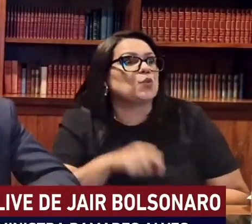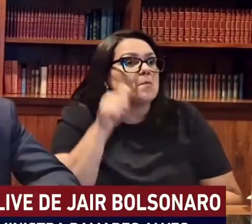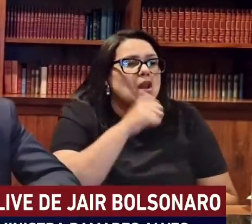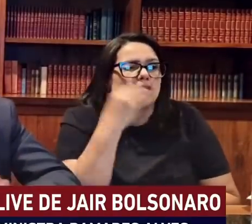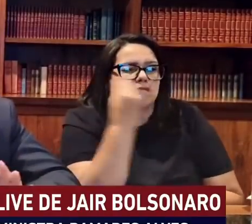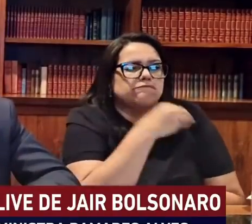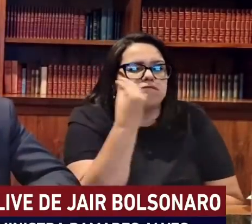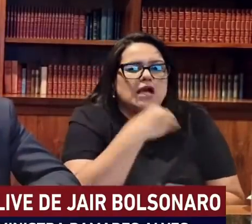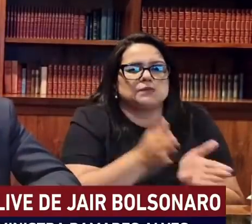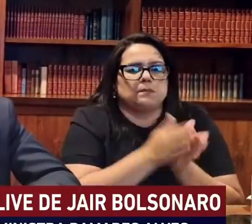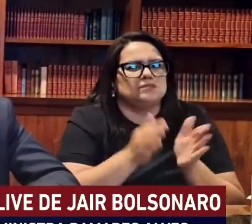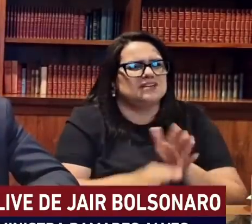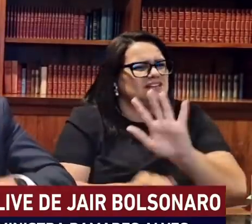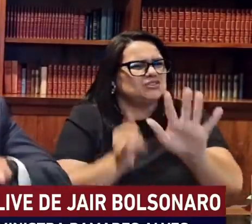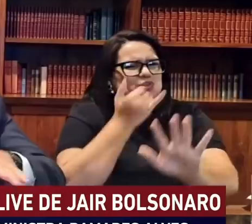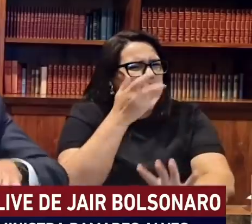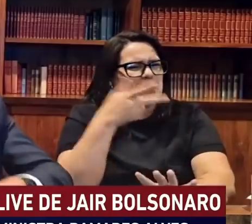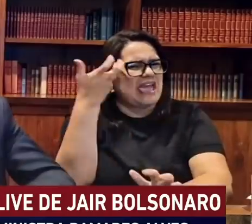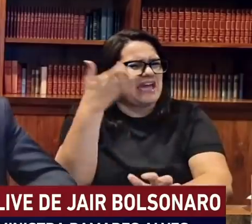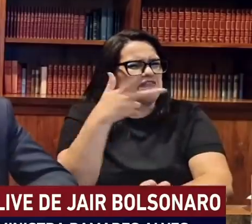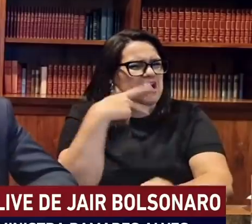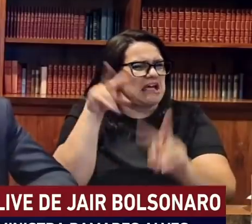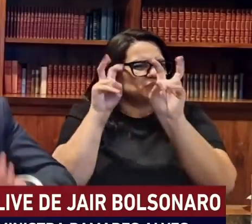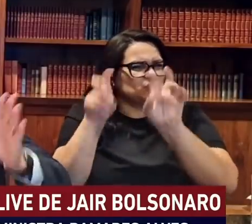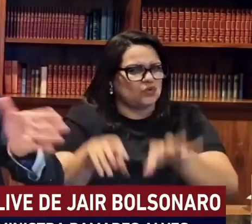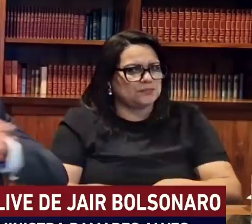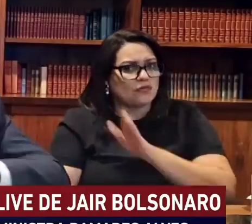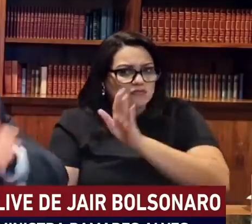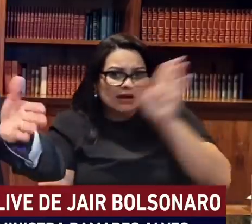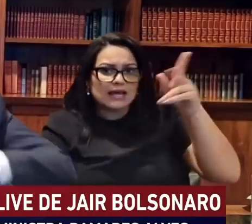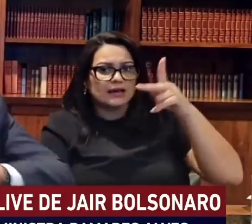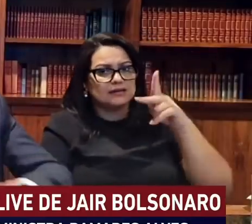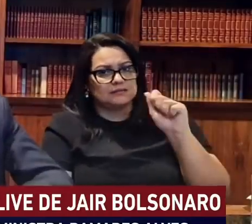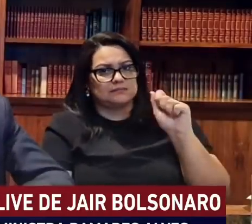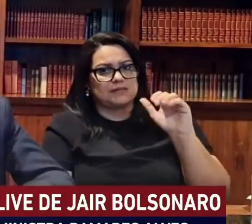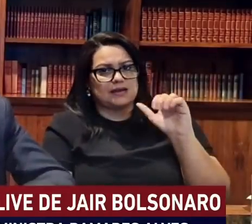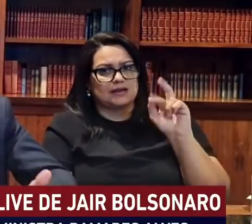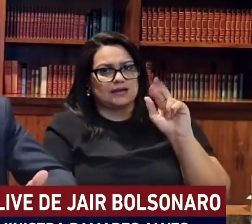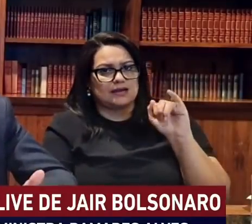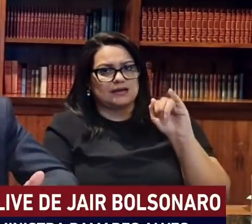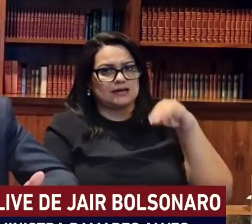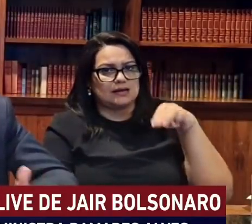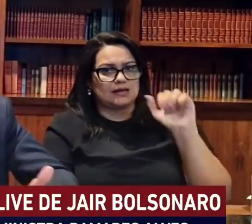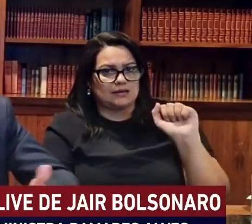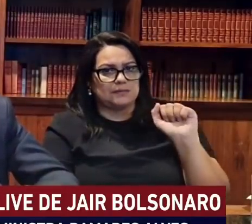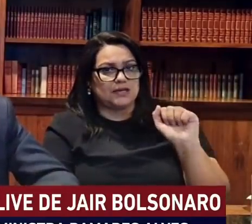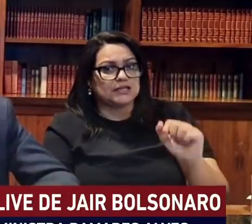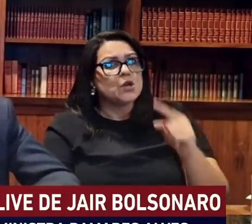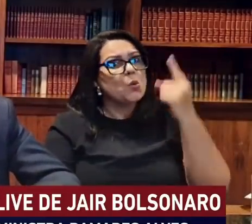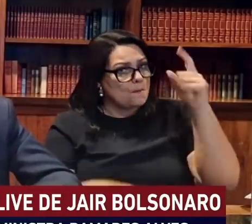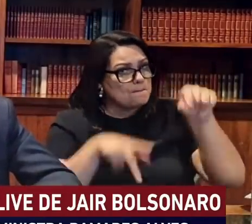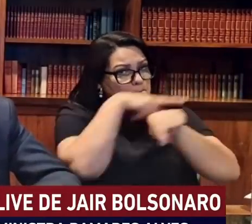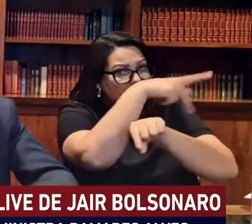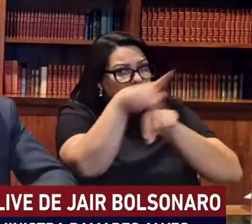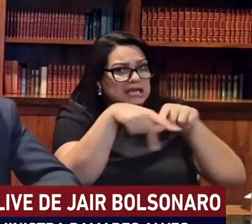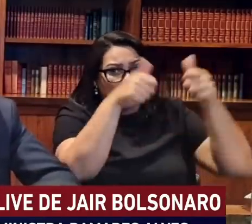Deus, não quero nem comentar esse assunto. Então aí, pra caramba, ver como é que é um país que está conflagrado pela ditadura,